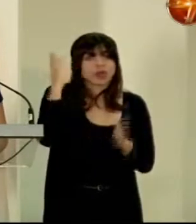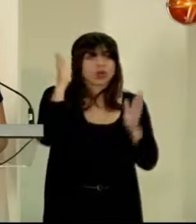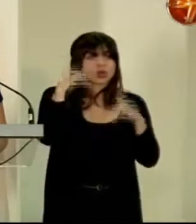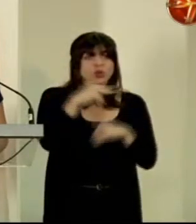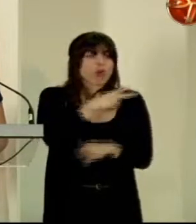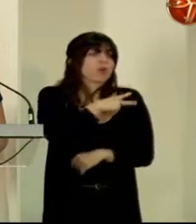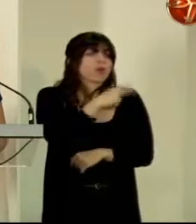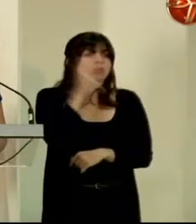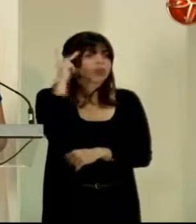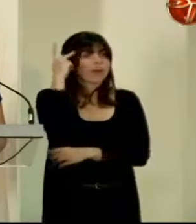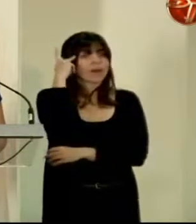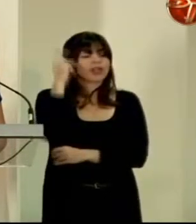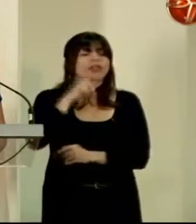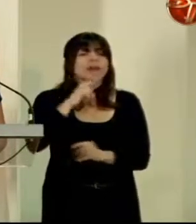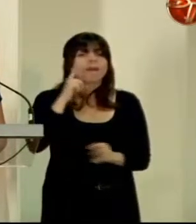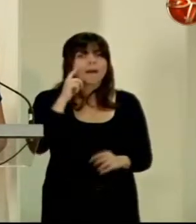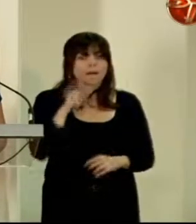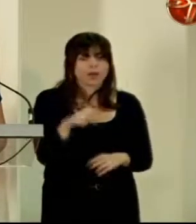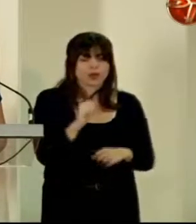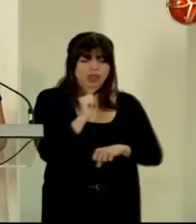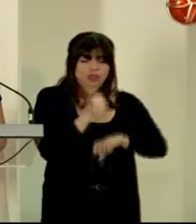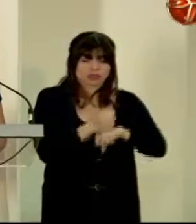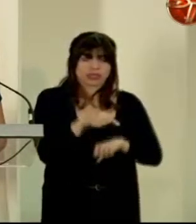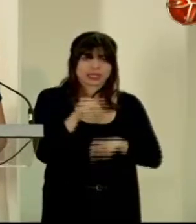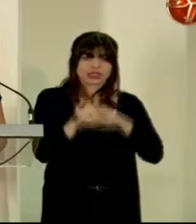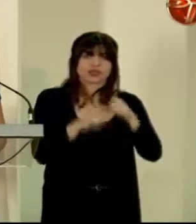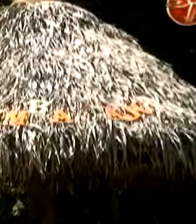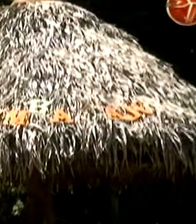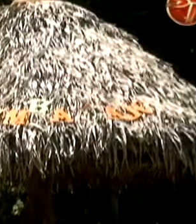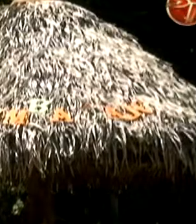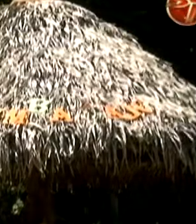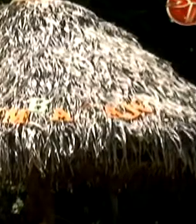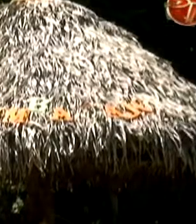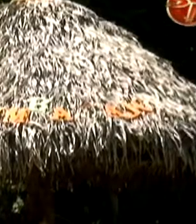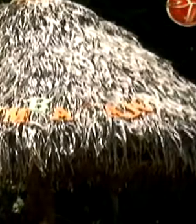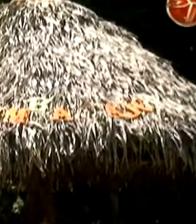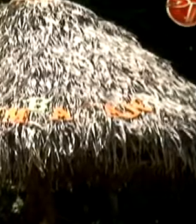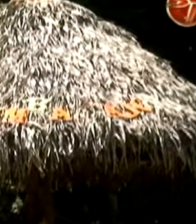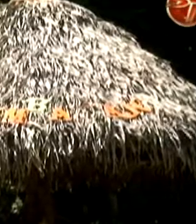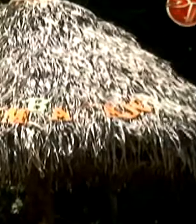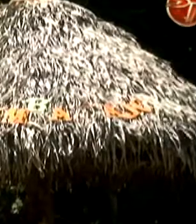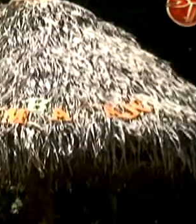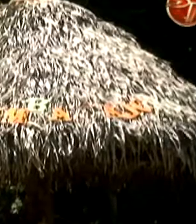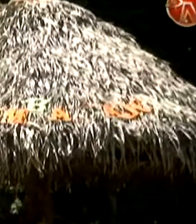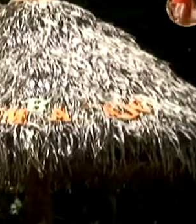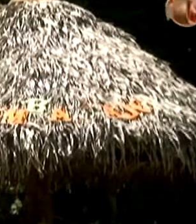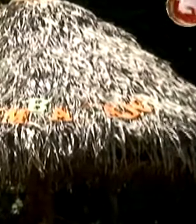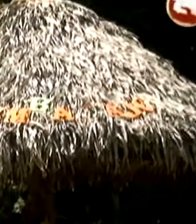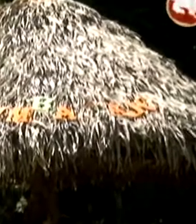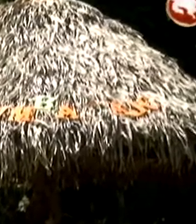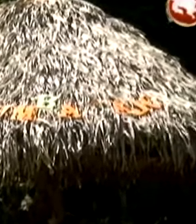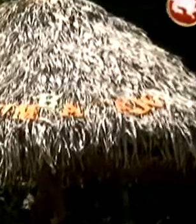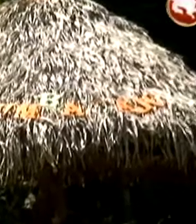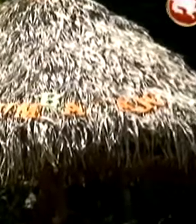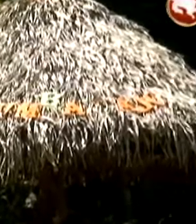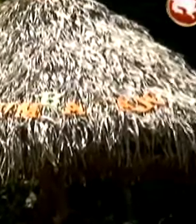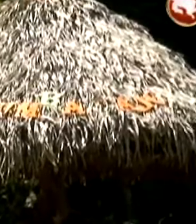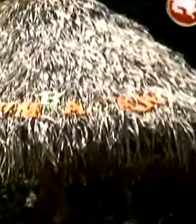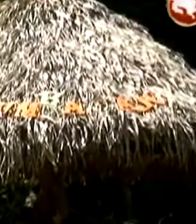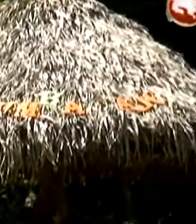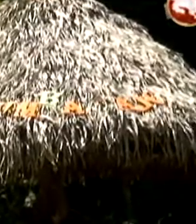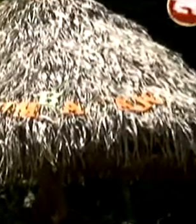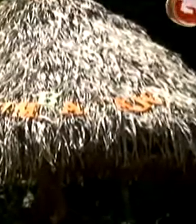habido voluntad política real para poder emprender este esfuerzo colectivo y participativo. La elaboración de la directriz contó con la